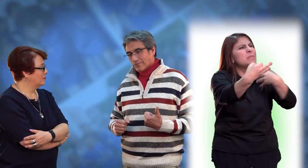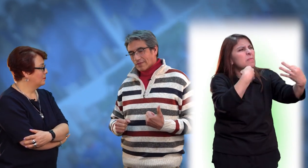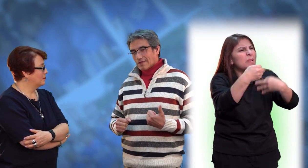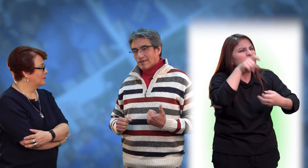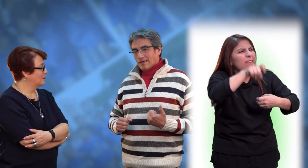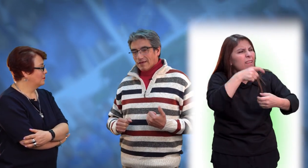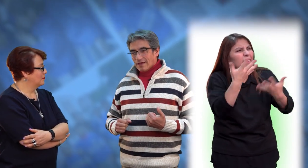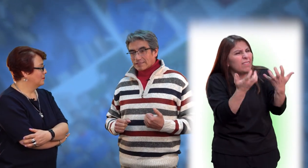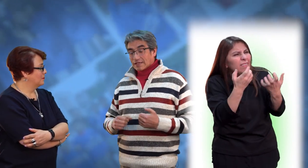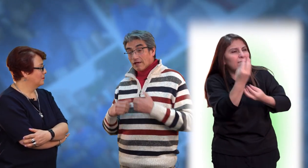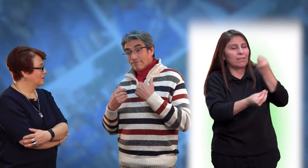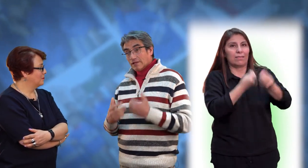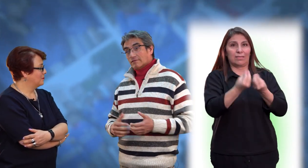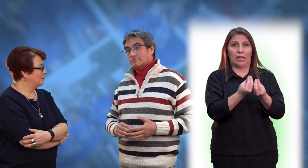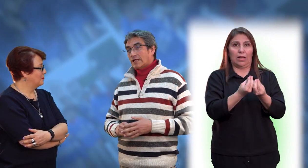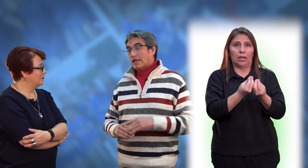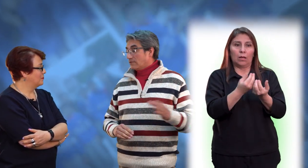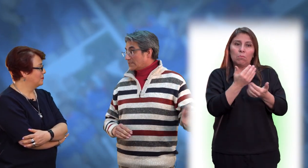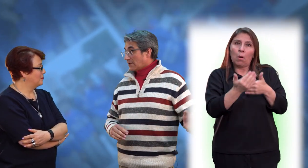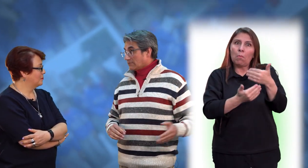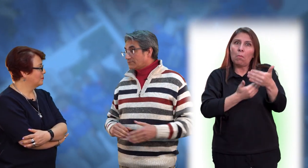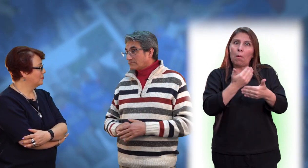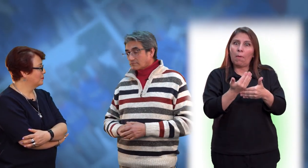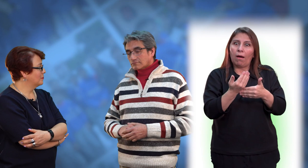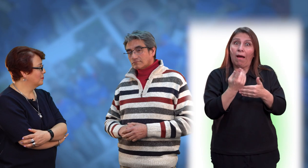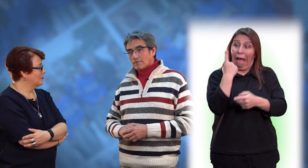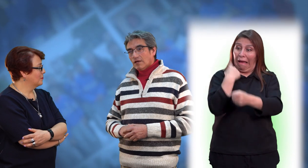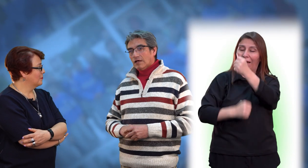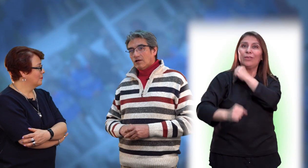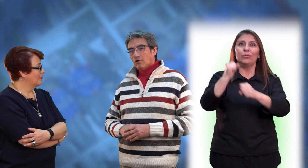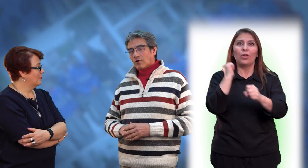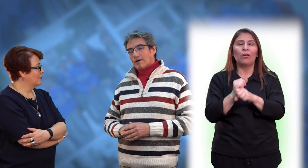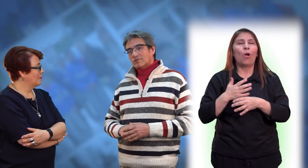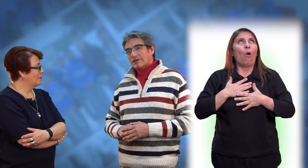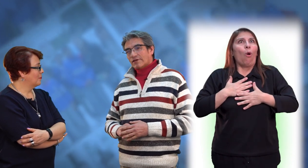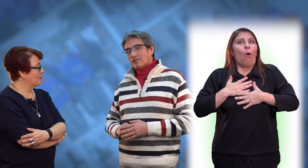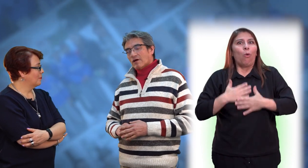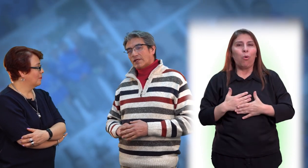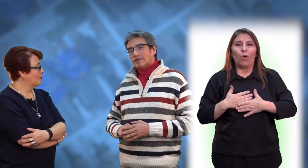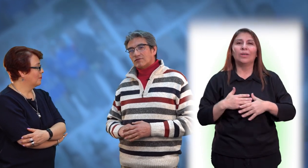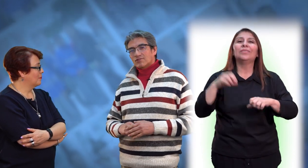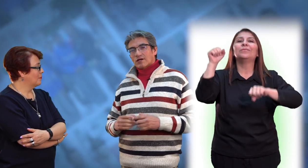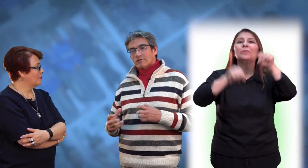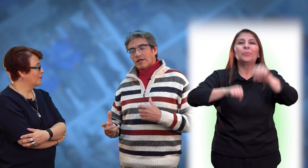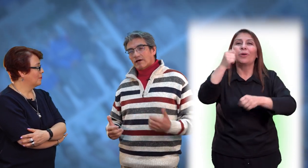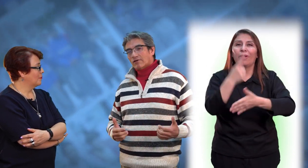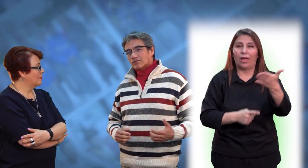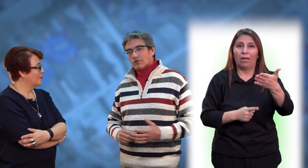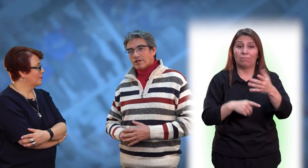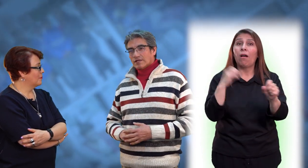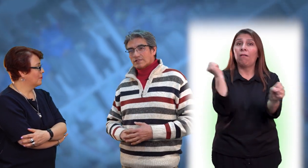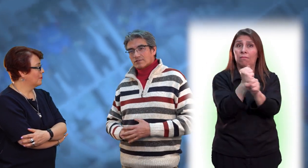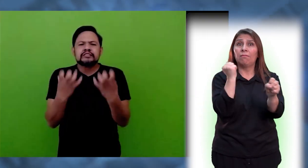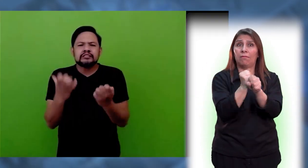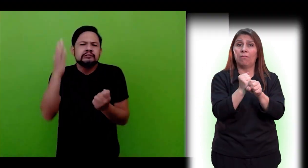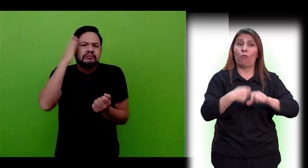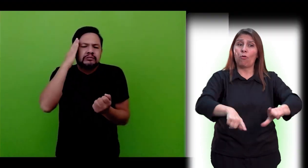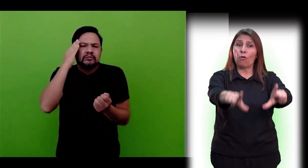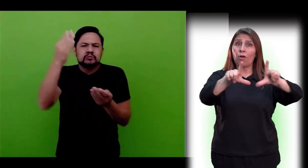¿cierto? Hasta que al fin, el año pasado, logramos que efectivamente los trabajos de grado de los